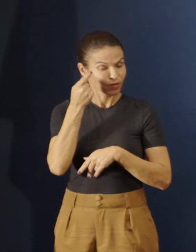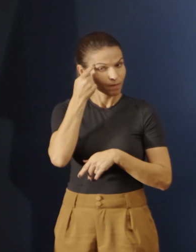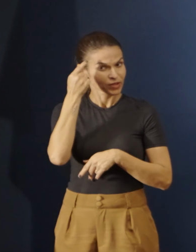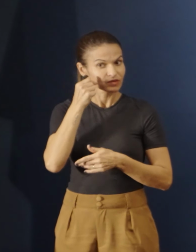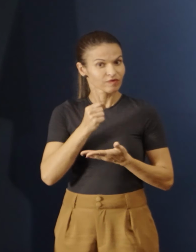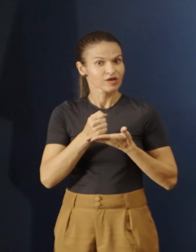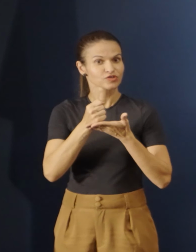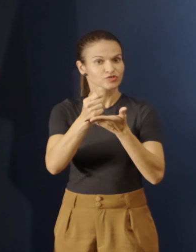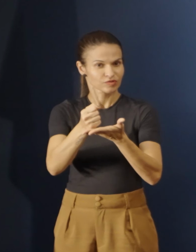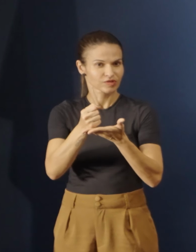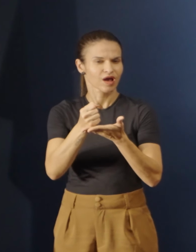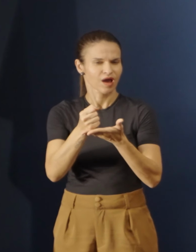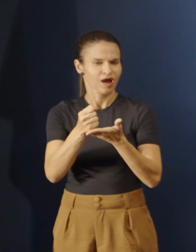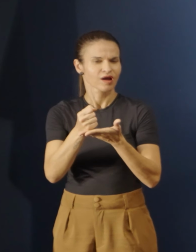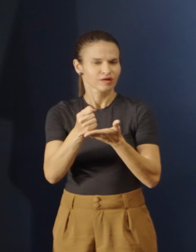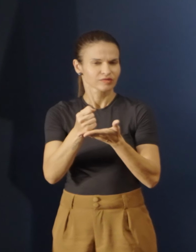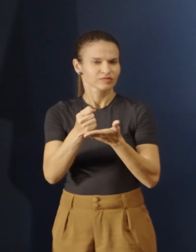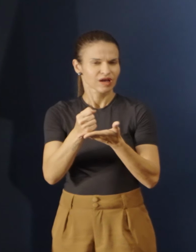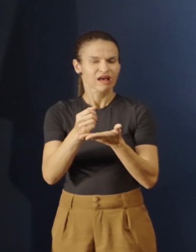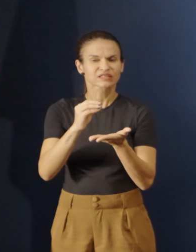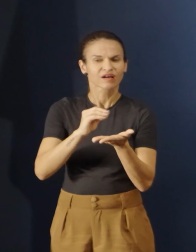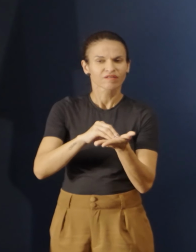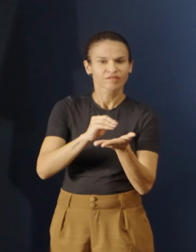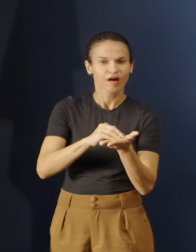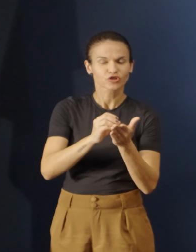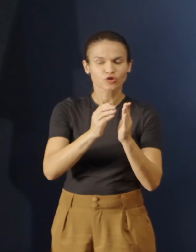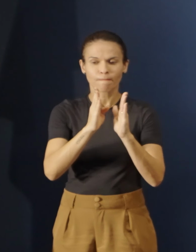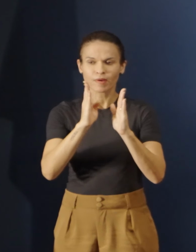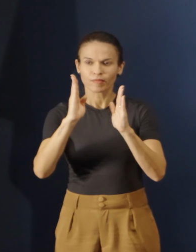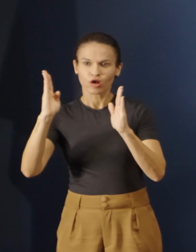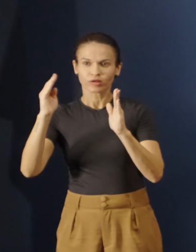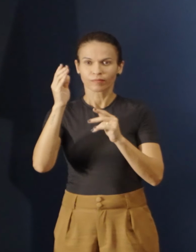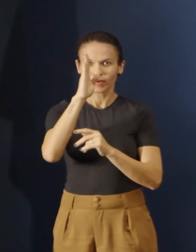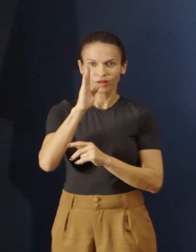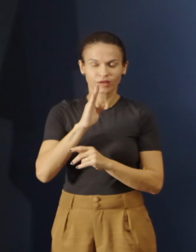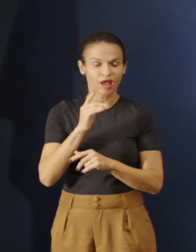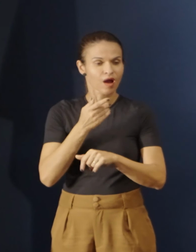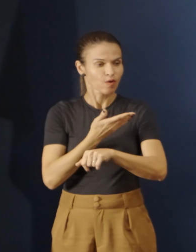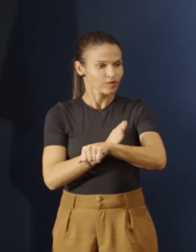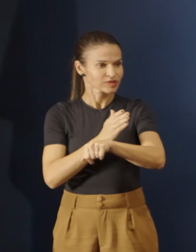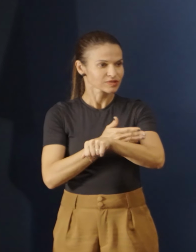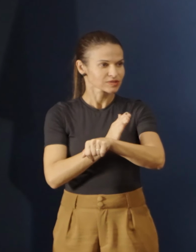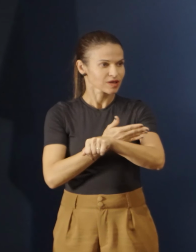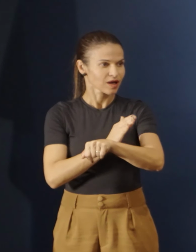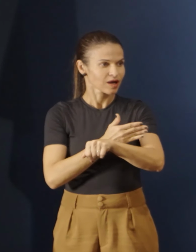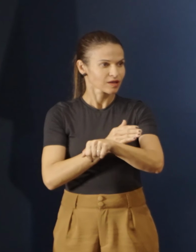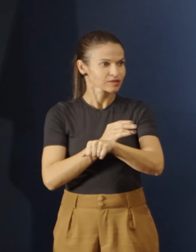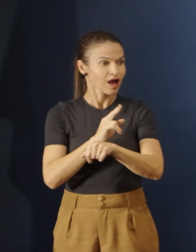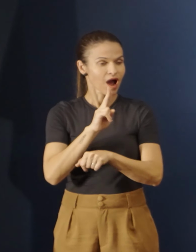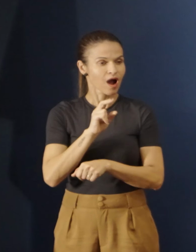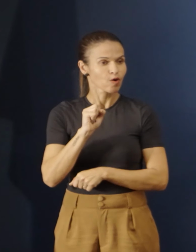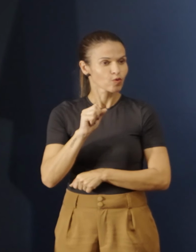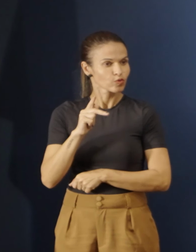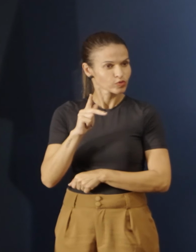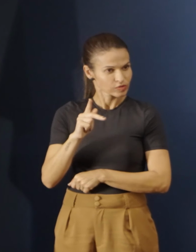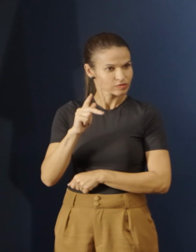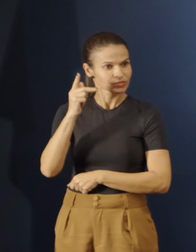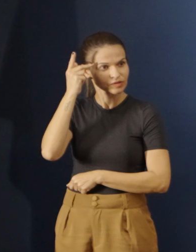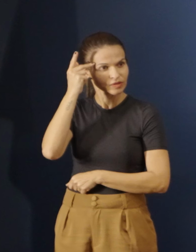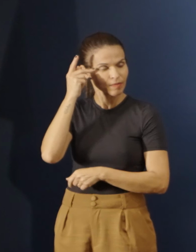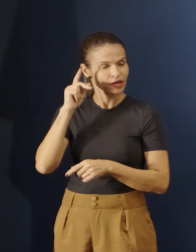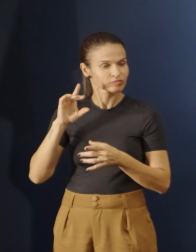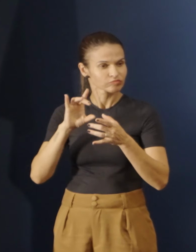ajudar a fechar um pouco desse buraco de falta de bibliografia brasileira, porque é praticamente o que sai da USP, né, e o que sai da